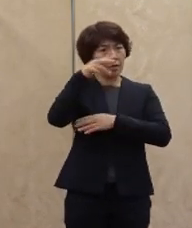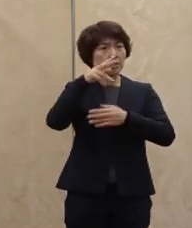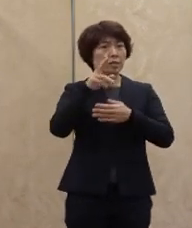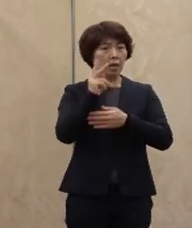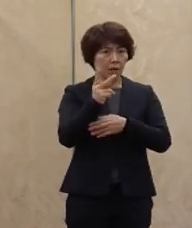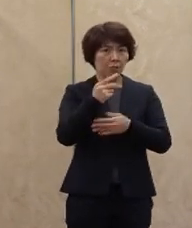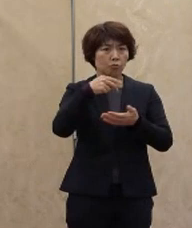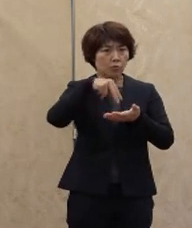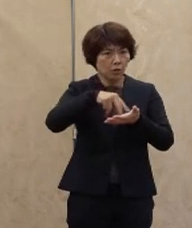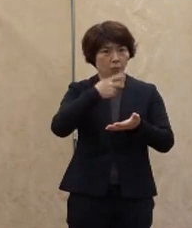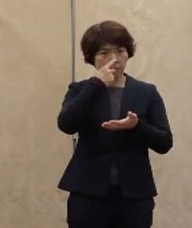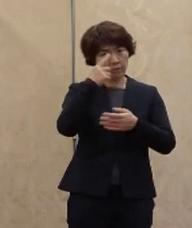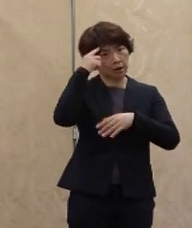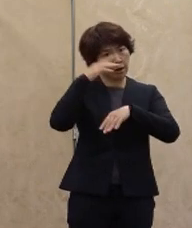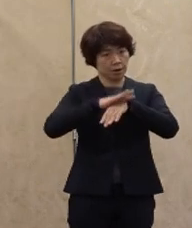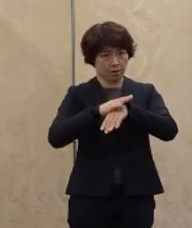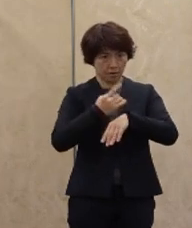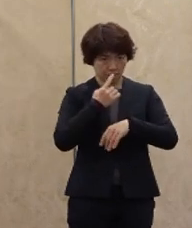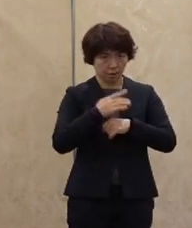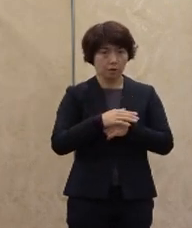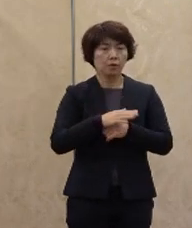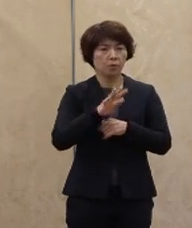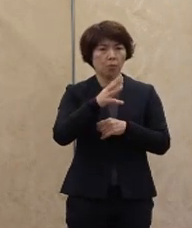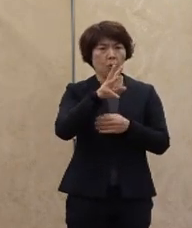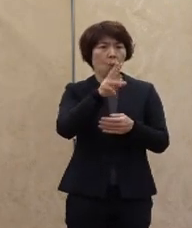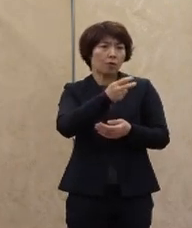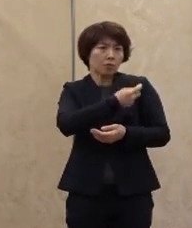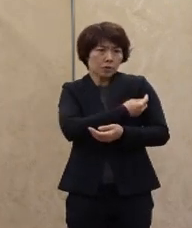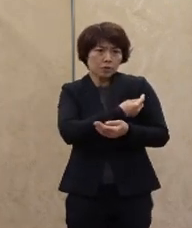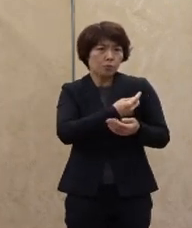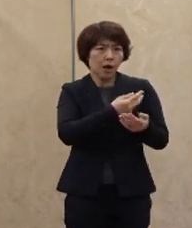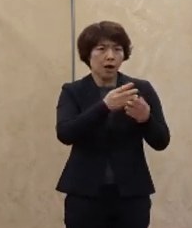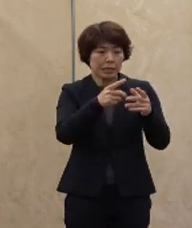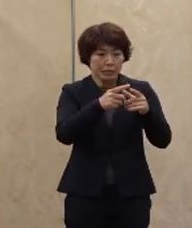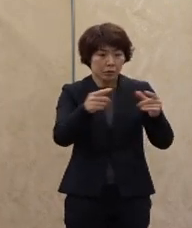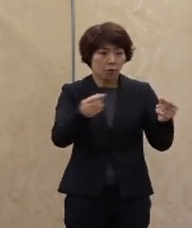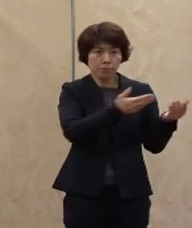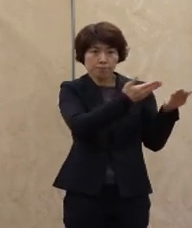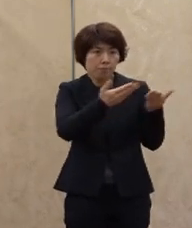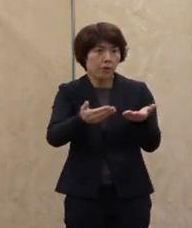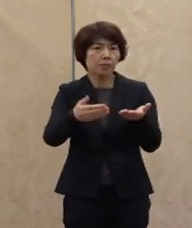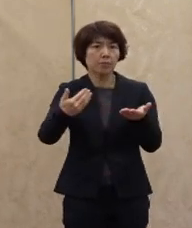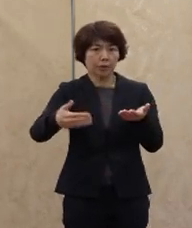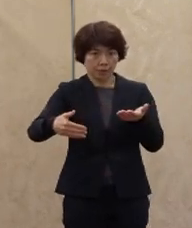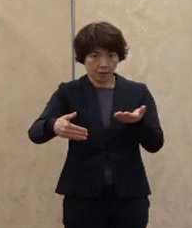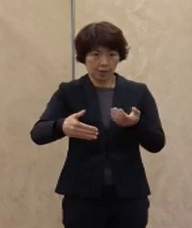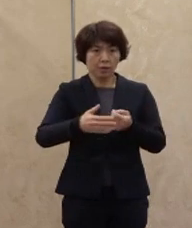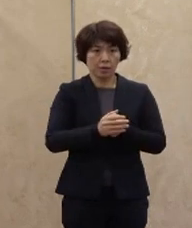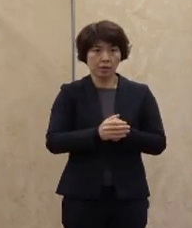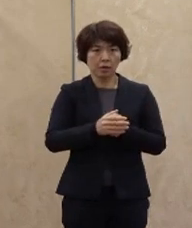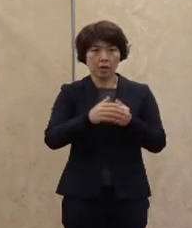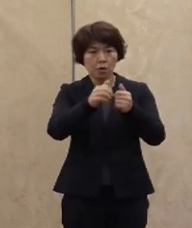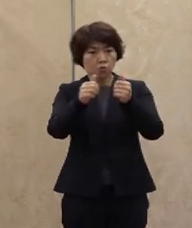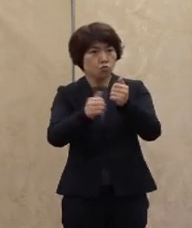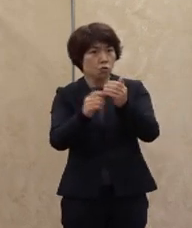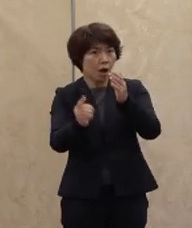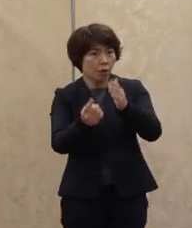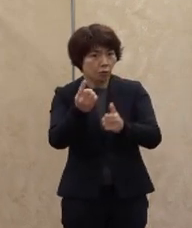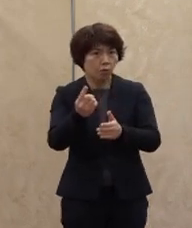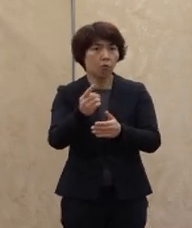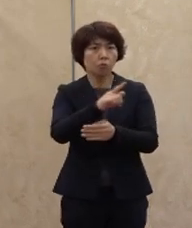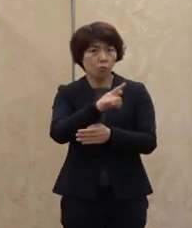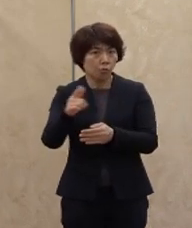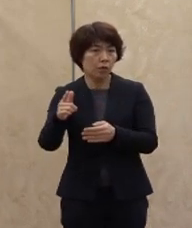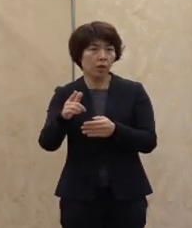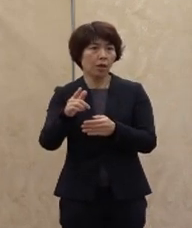ちょっとまだワクチンが日本に入ってきてないし、そこの副反応とかそういうのが当